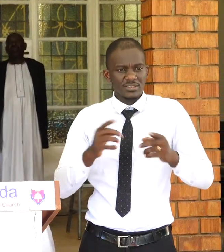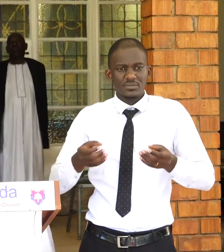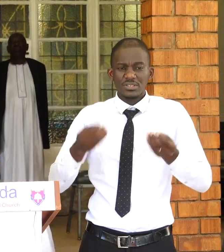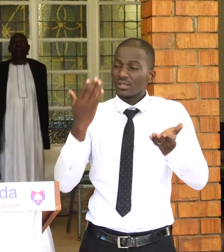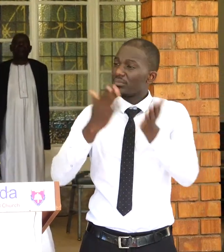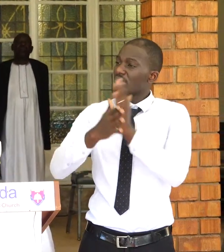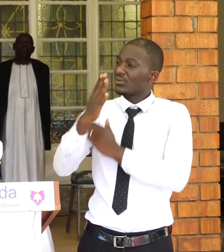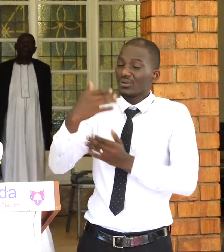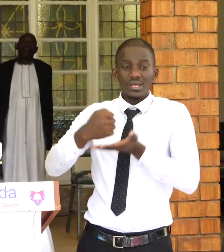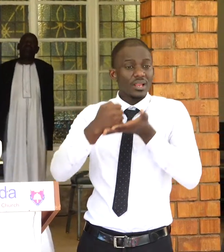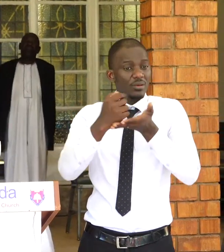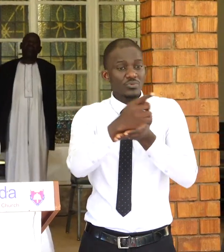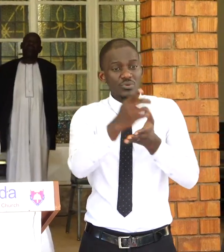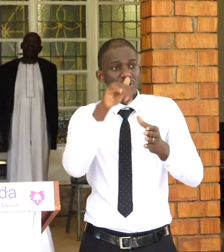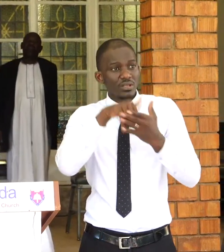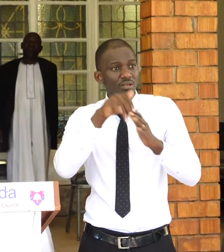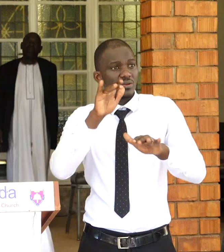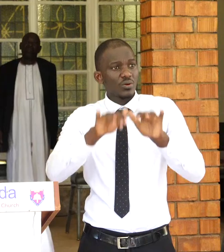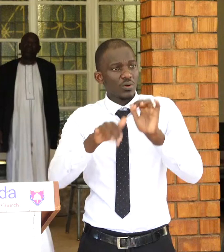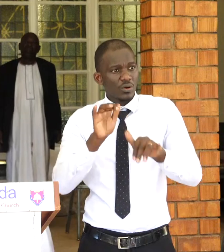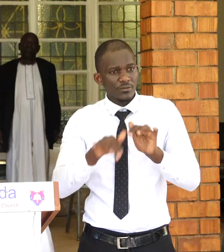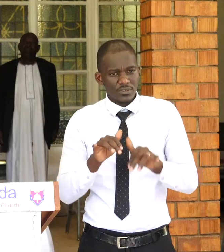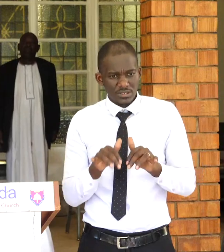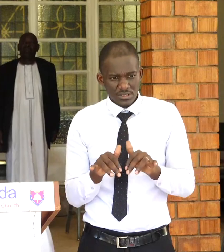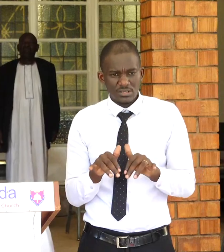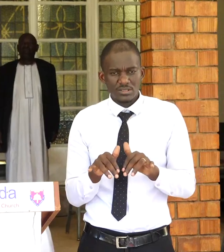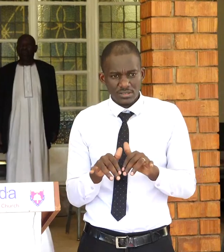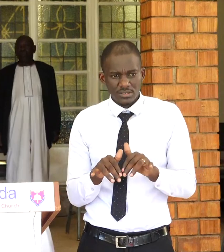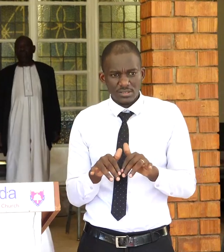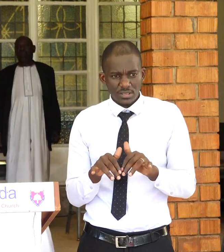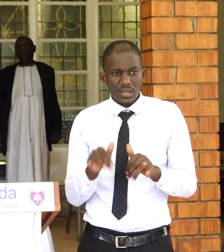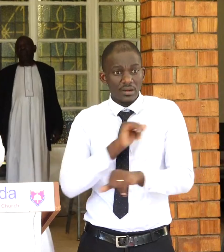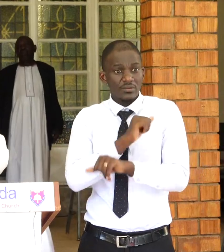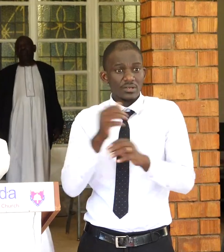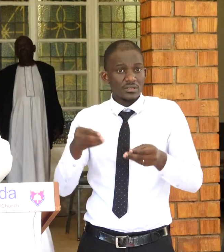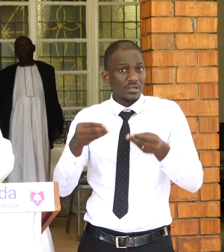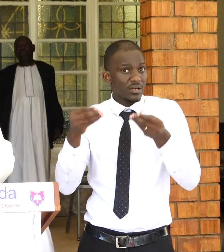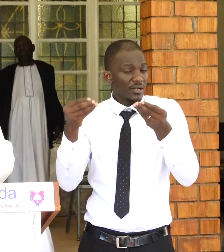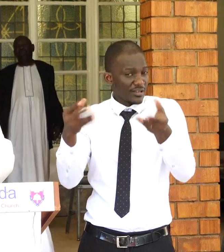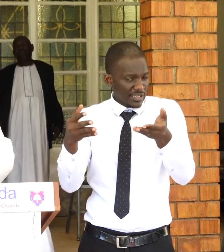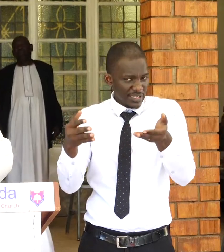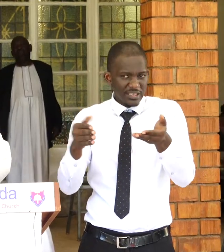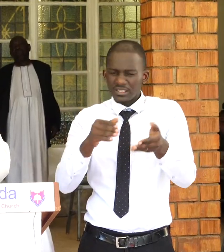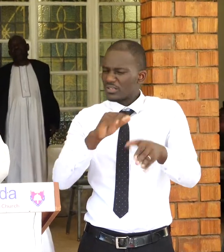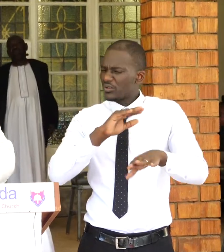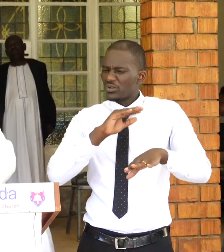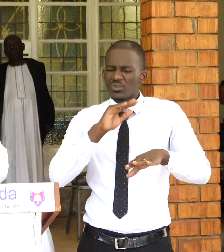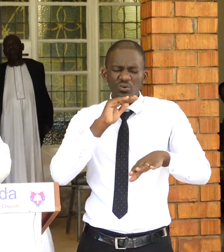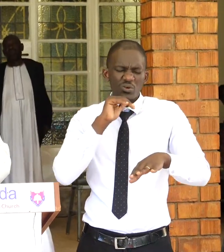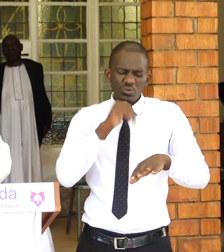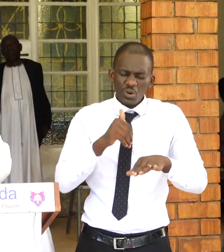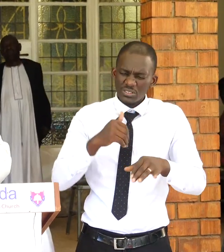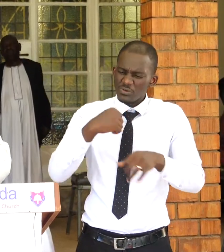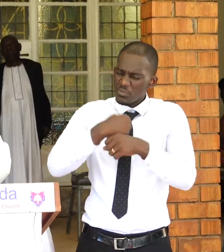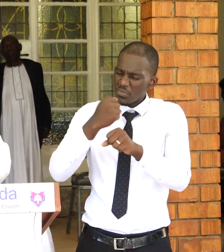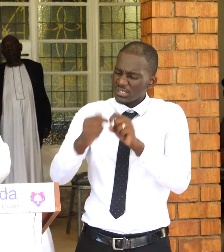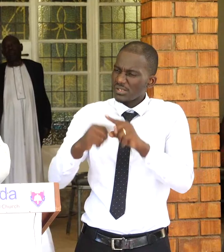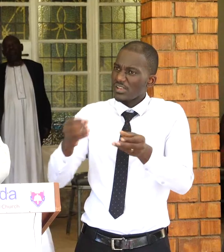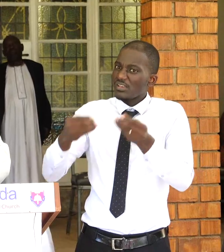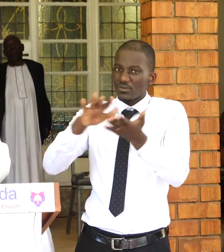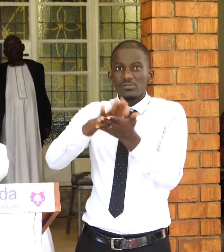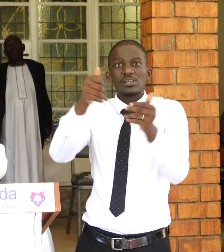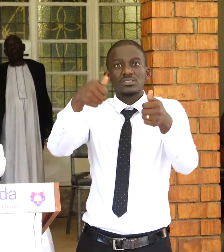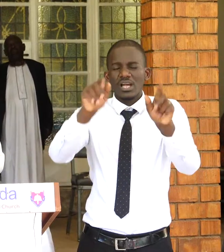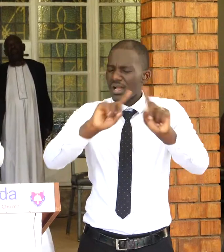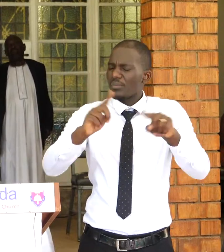akuyambe gwe ng'oli mu ofiisi yo n'obuyinza bwe yakuwa, oleme kukola saddaaka zigulumiza gwe, ogulumize